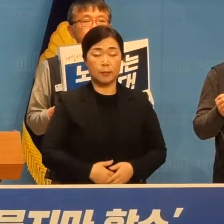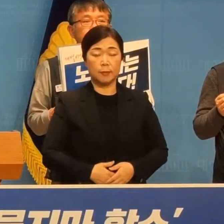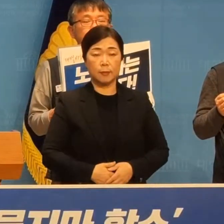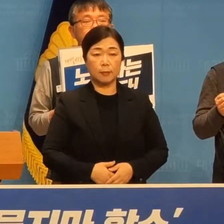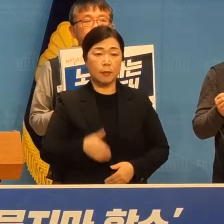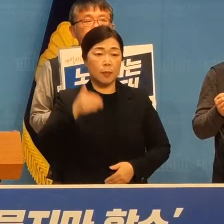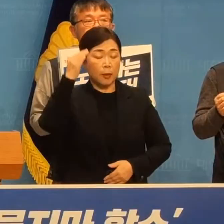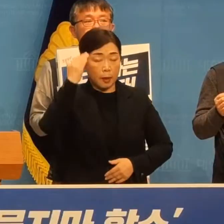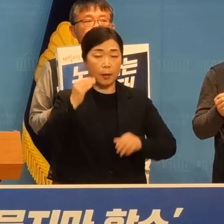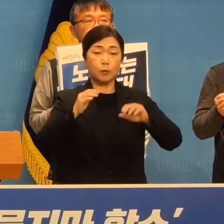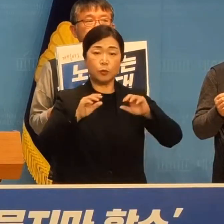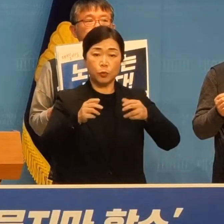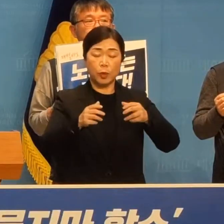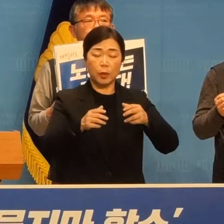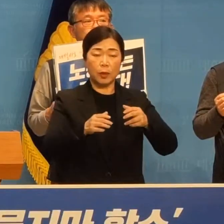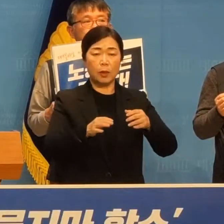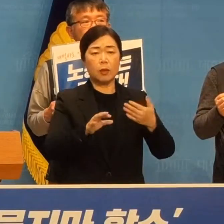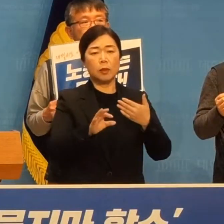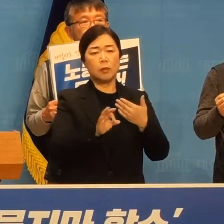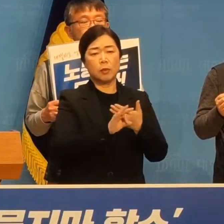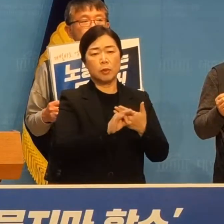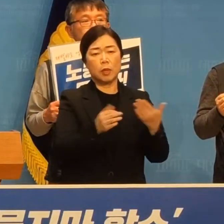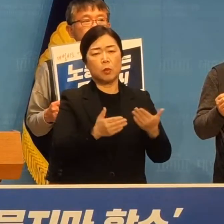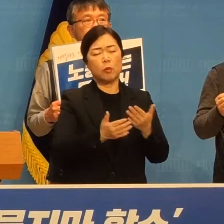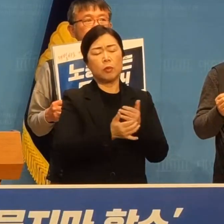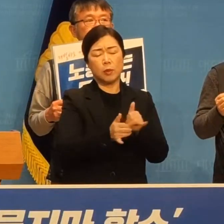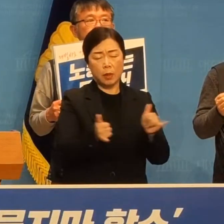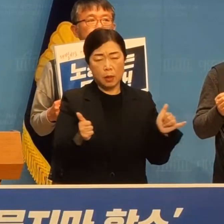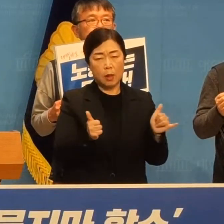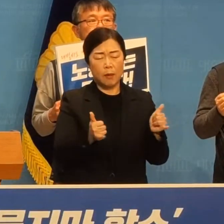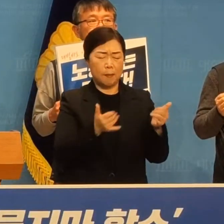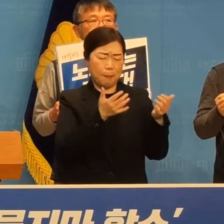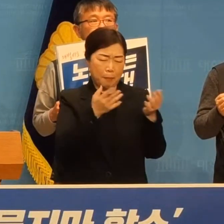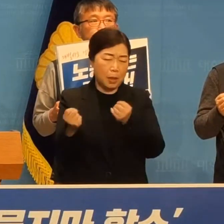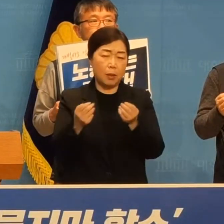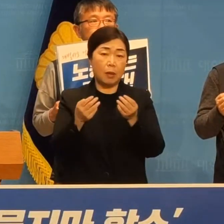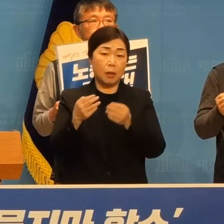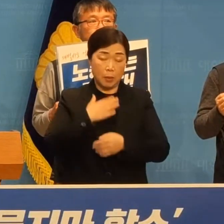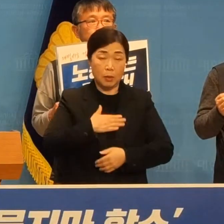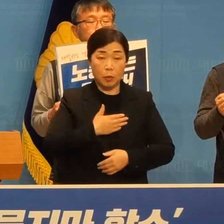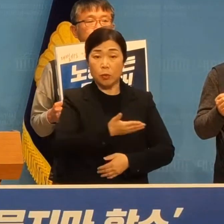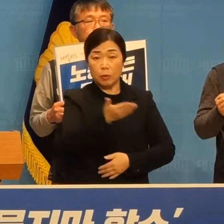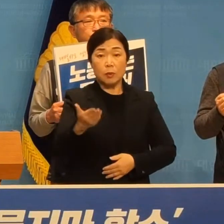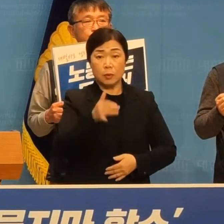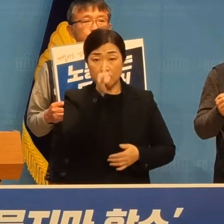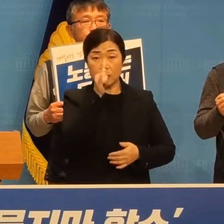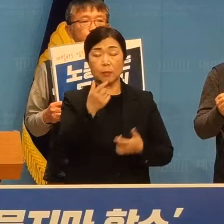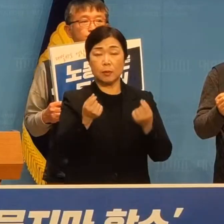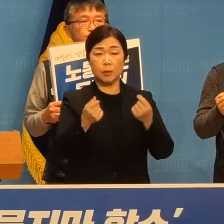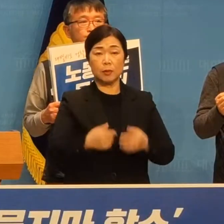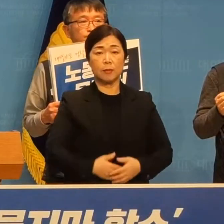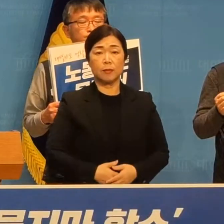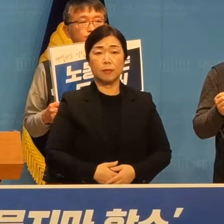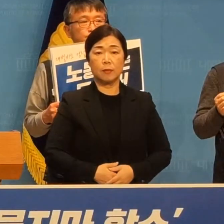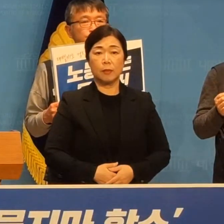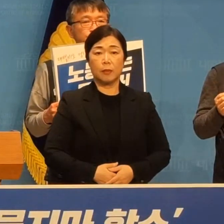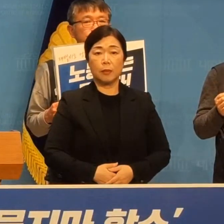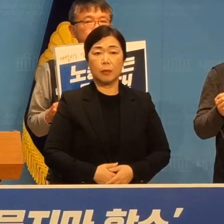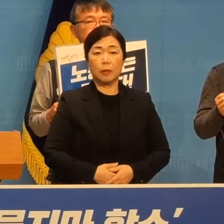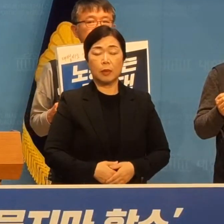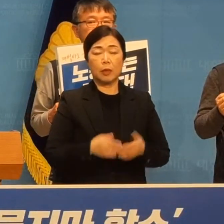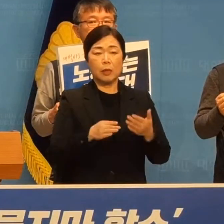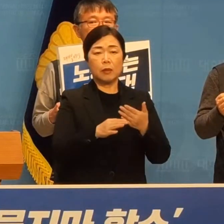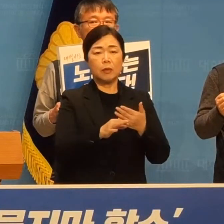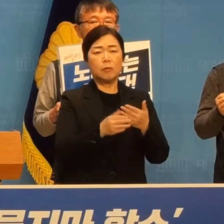우리 대한민국은 비정규직 노동자로 넘쳐나는 것을 모두 알고 있을 것입니다. 이 비정규직 노동자의 삶에 대해서 제가